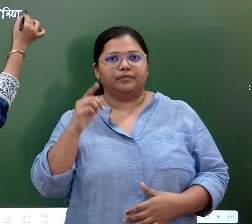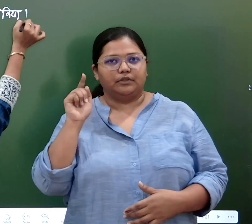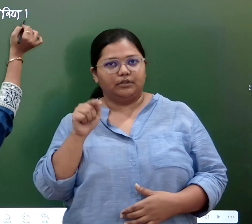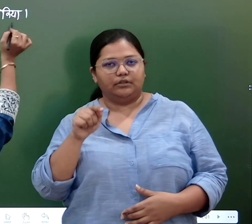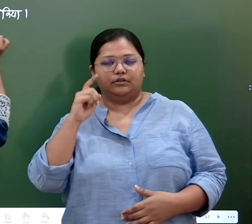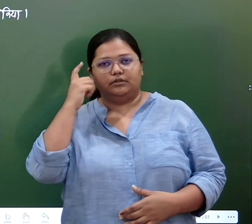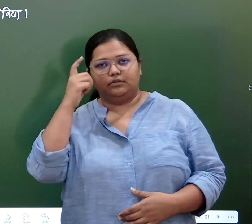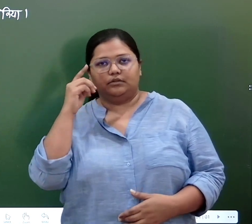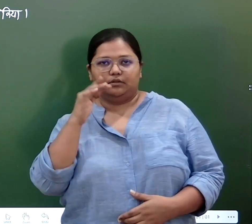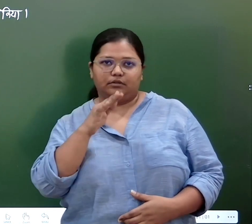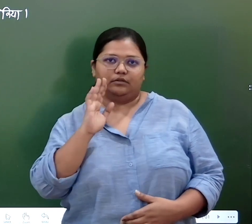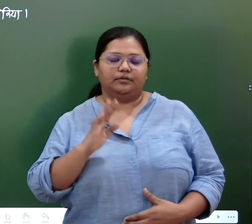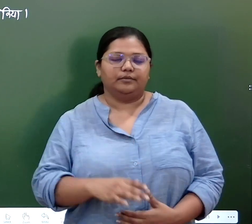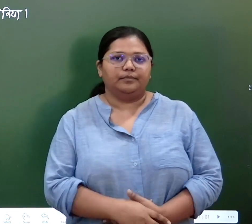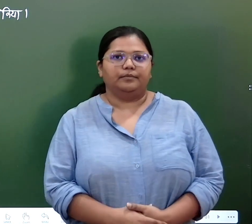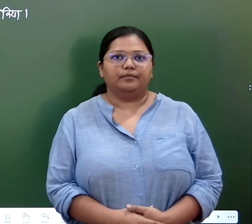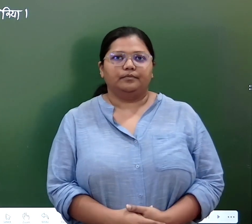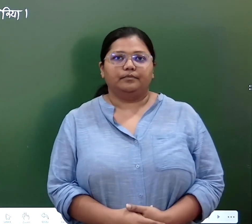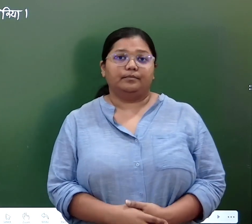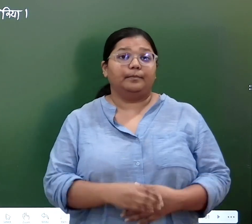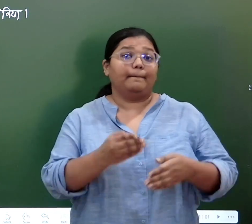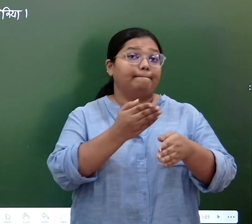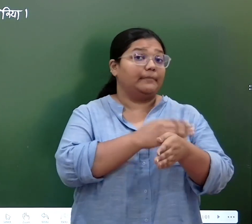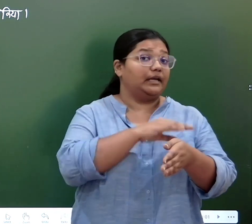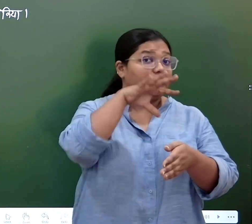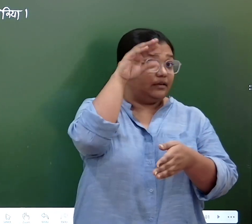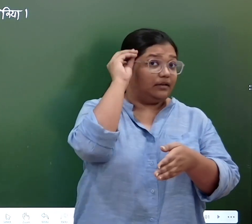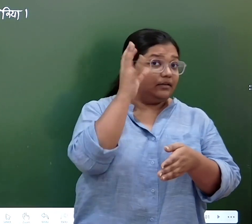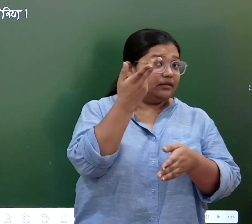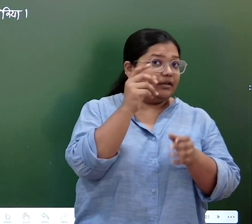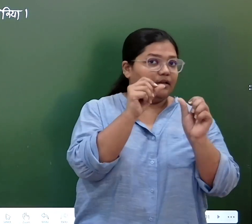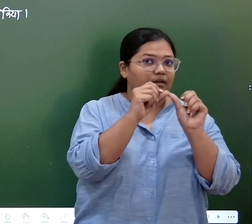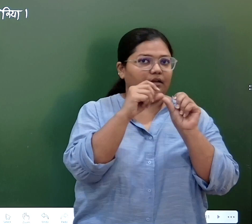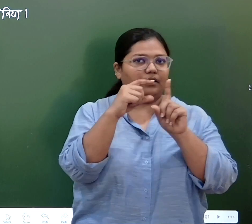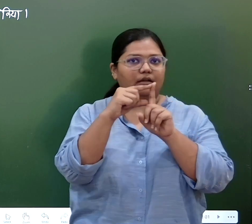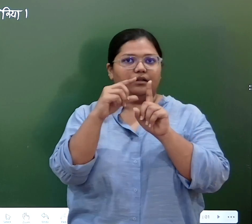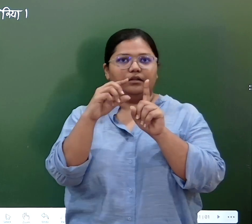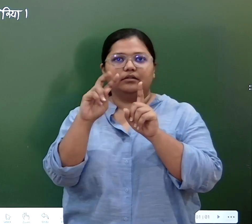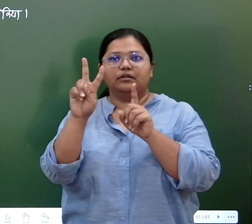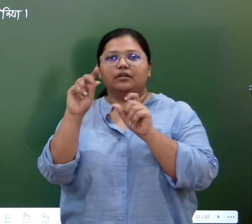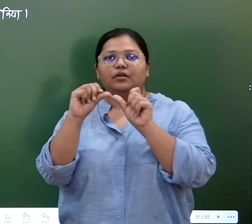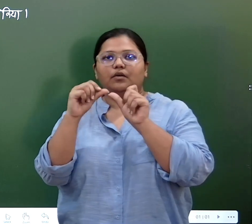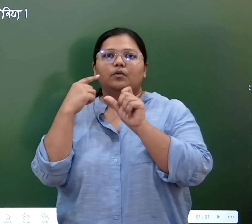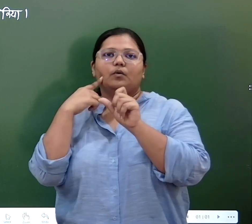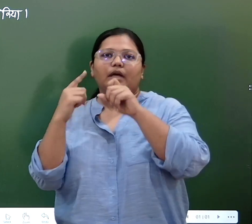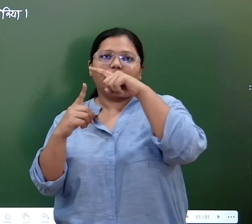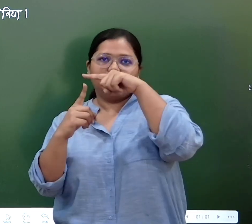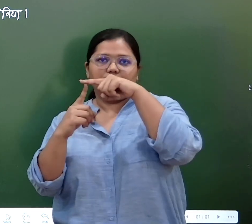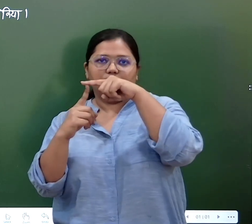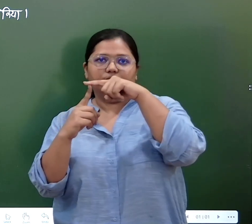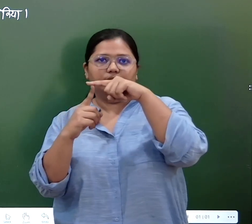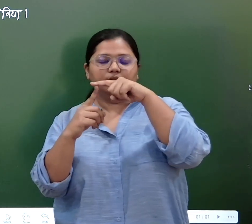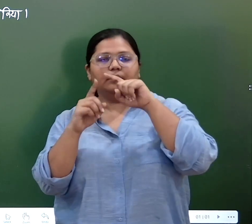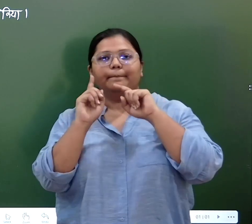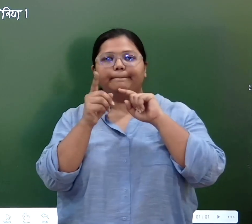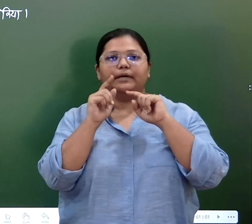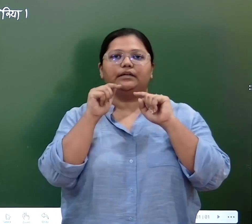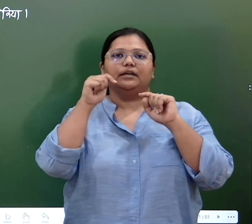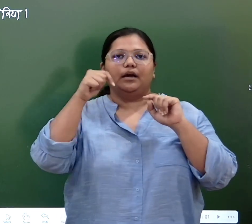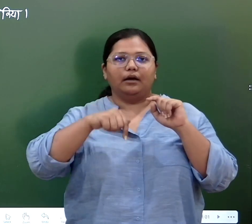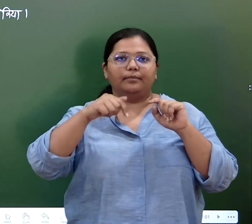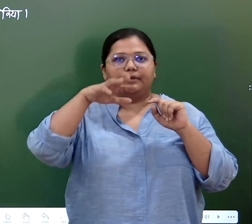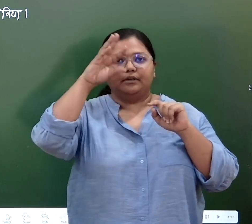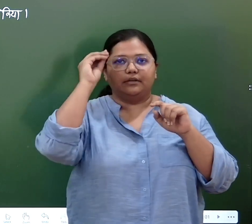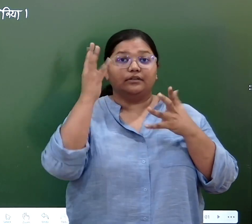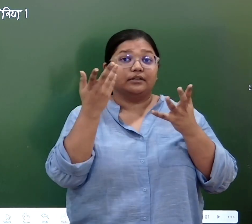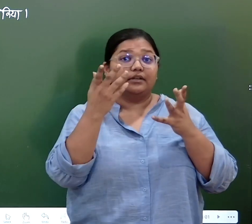ठीक है, द्वैतवाद मत का प्रतिपादन किया। अब ये द्वैतवाद क्या होता है, द्वैतवाद मतलब